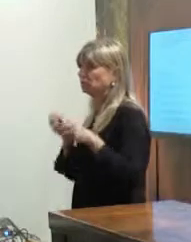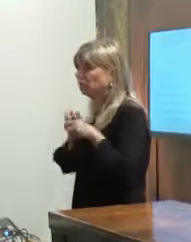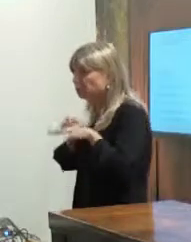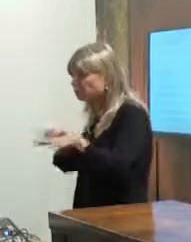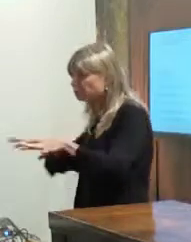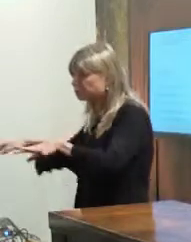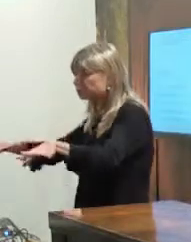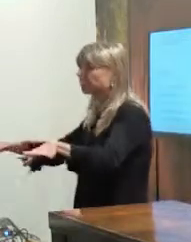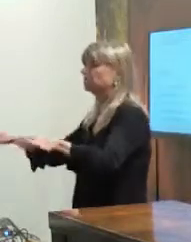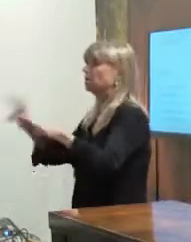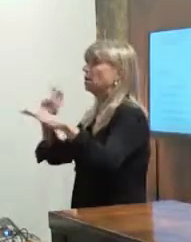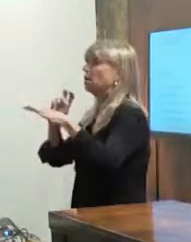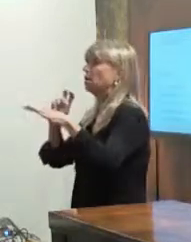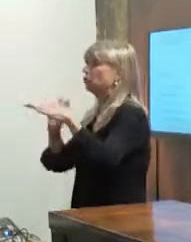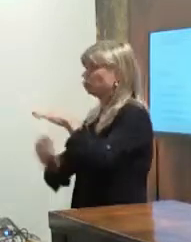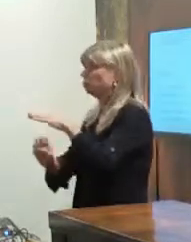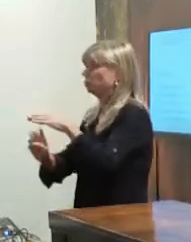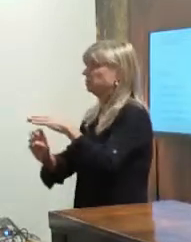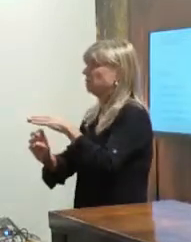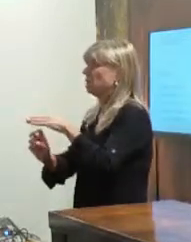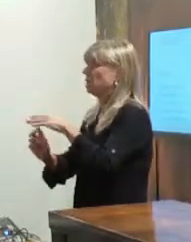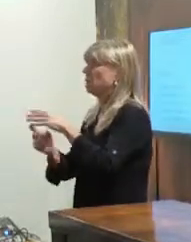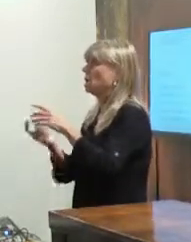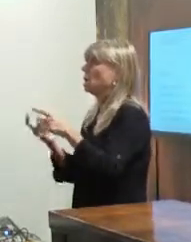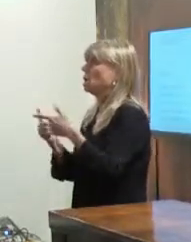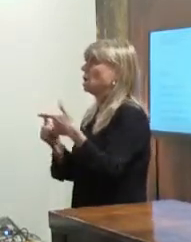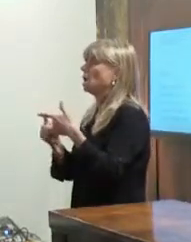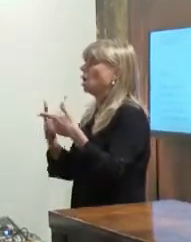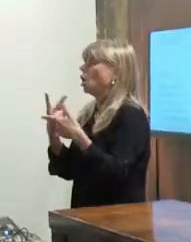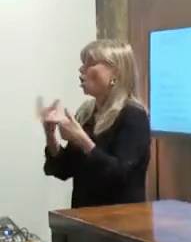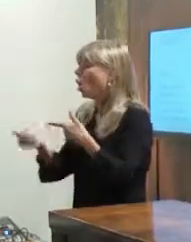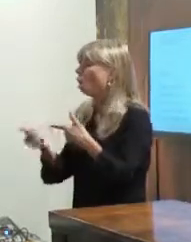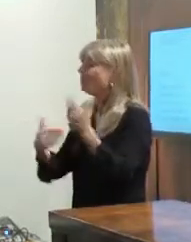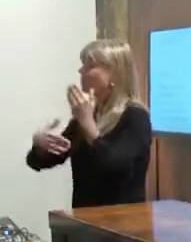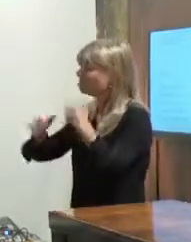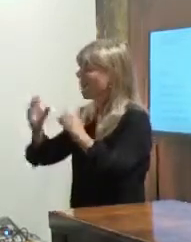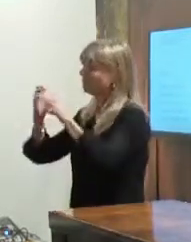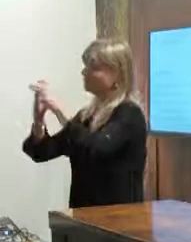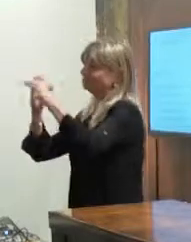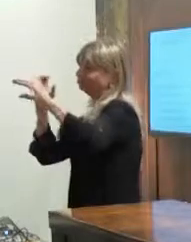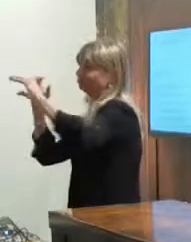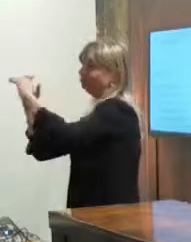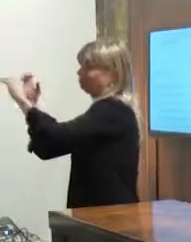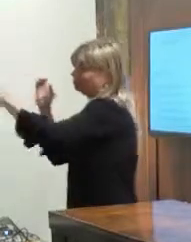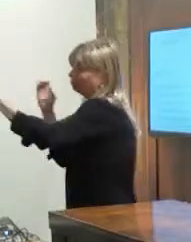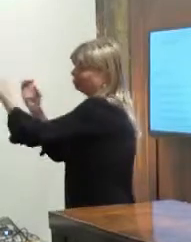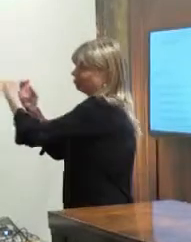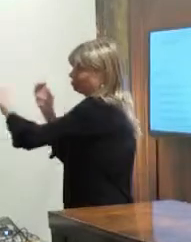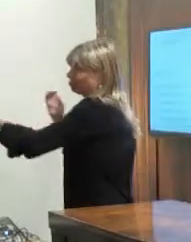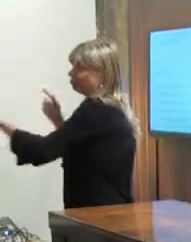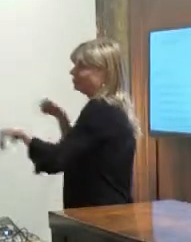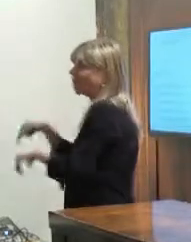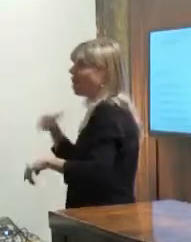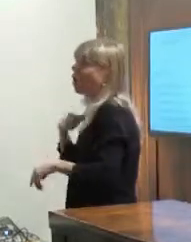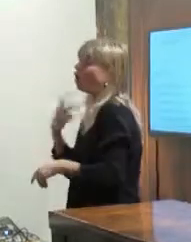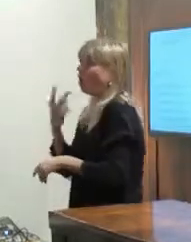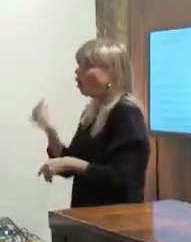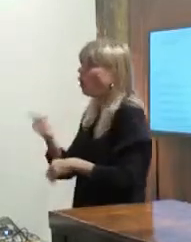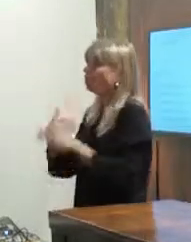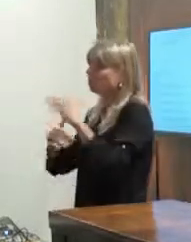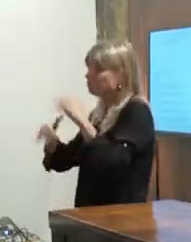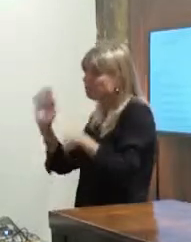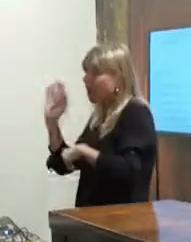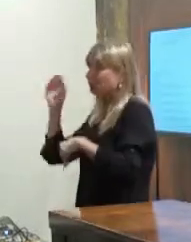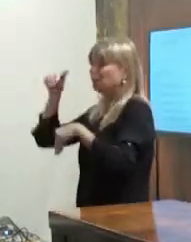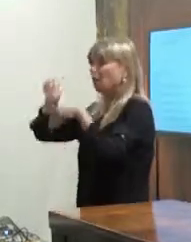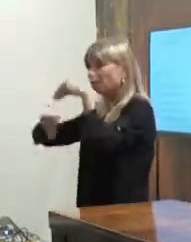de subtes, eso requiere la compra de más coches. Estamos en un proceso de compra de varios coches y se han